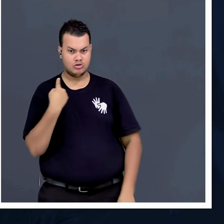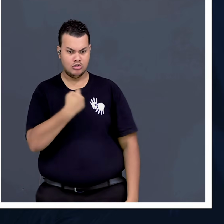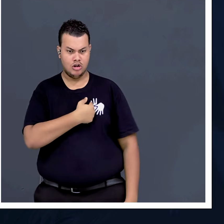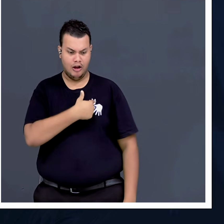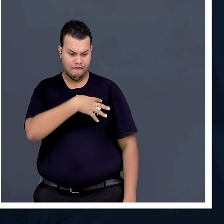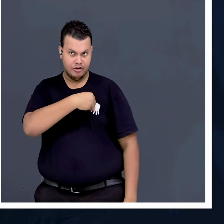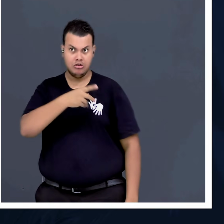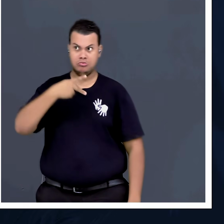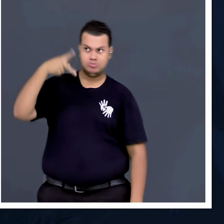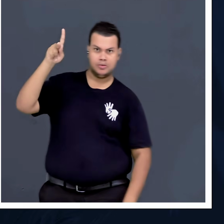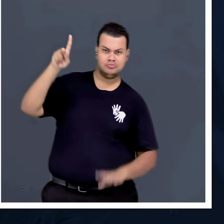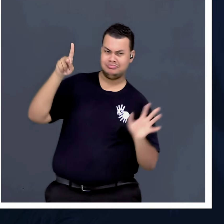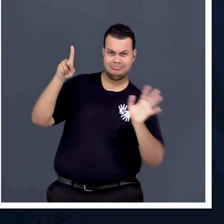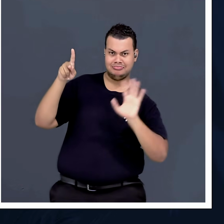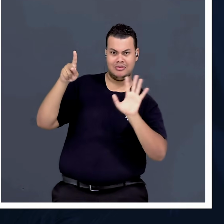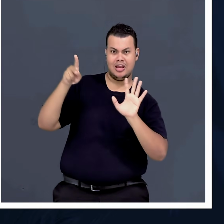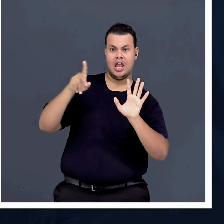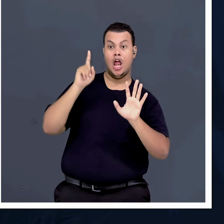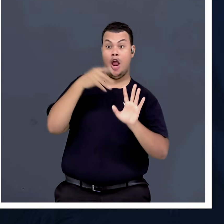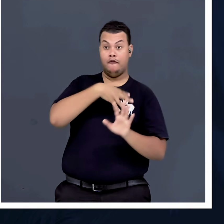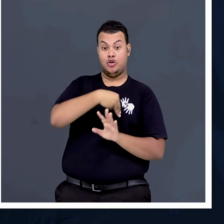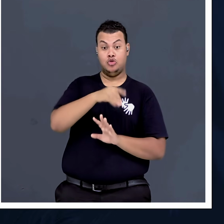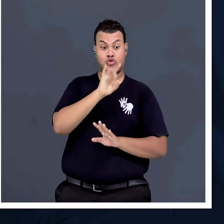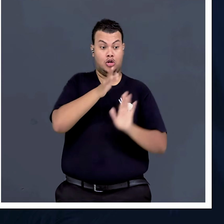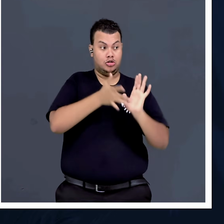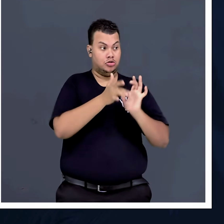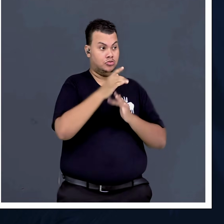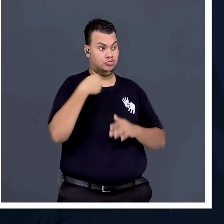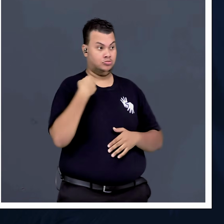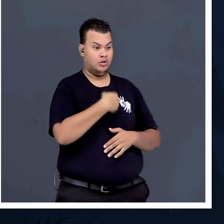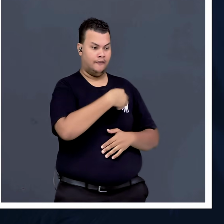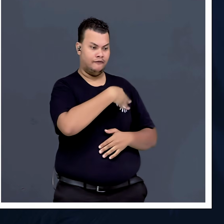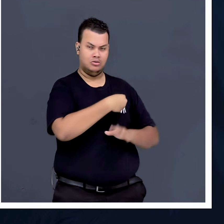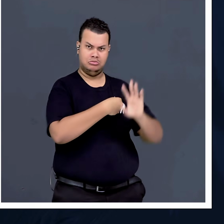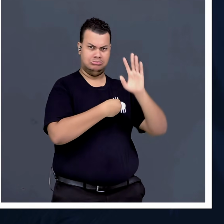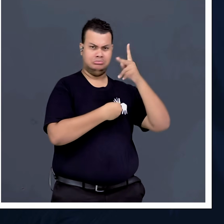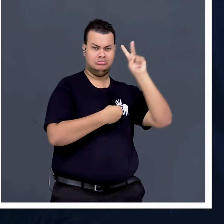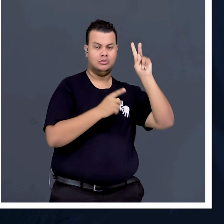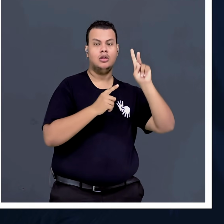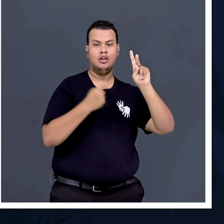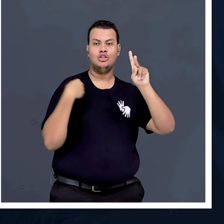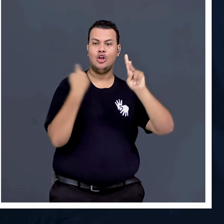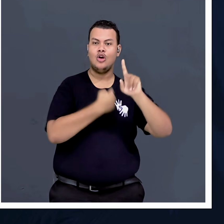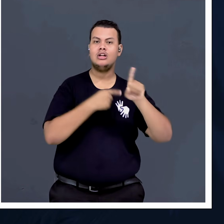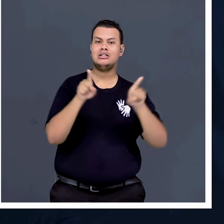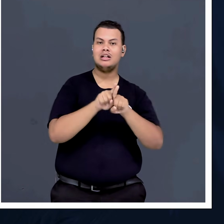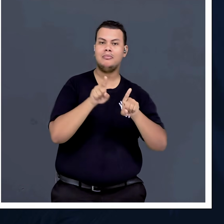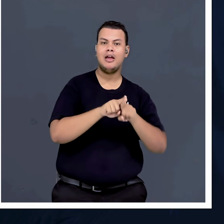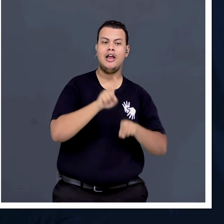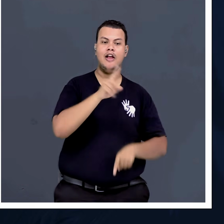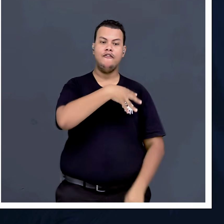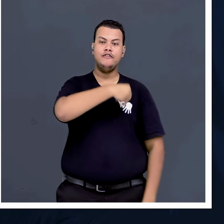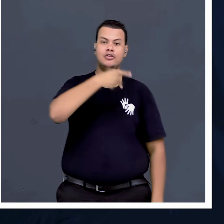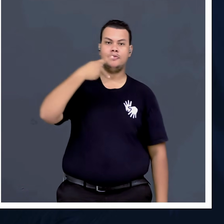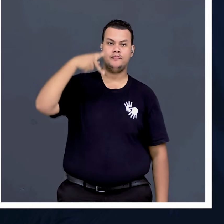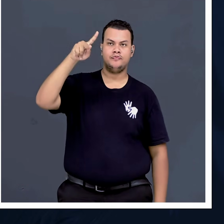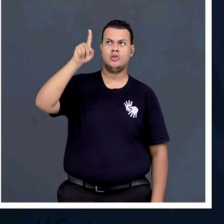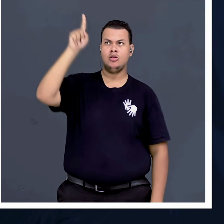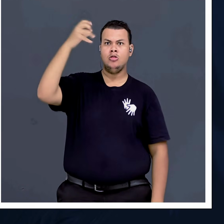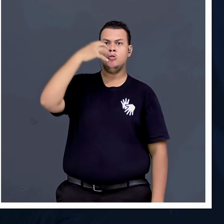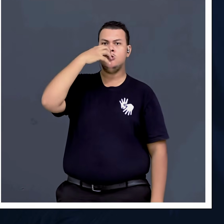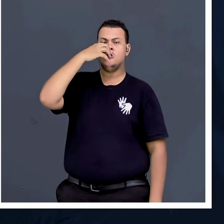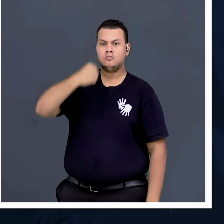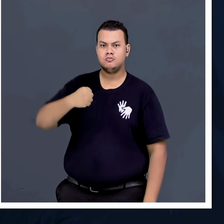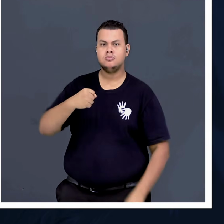somos filho, de que o filho é só Jesus. Nós não, nós somos filhos também. Nós fomos adotados e conquistamos